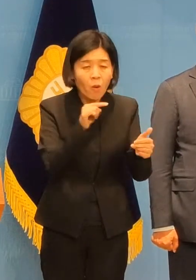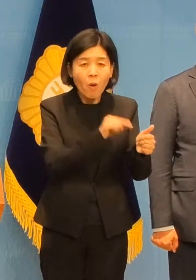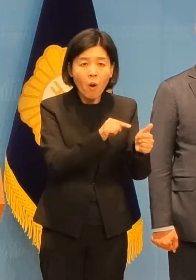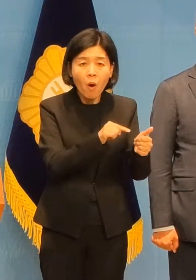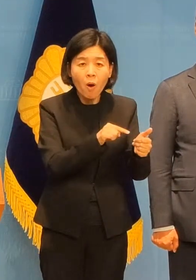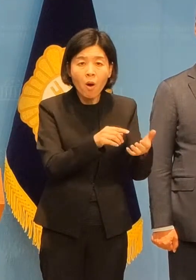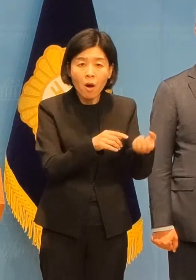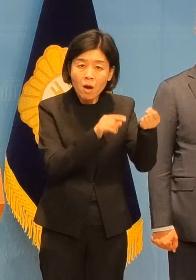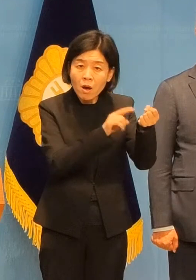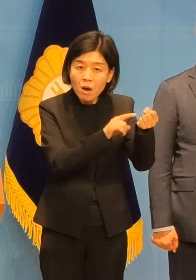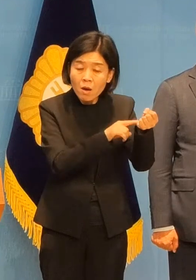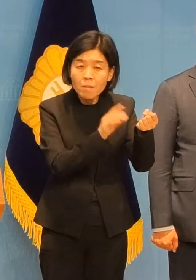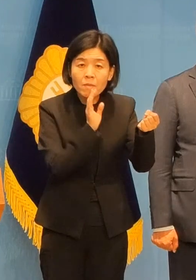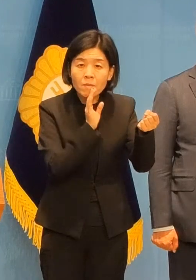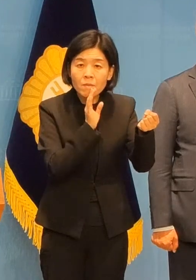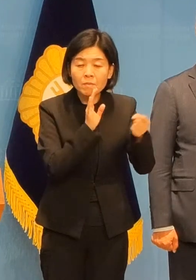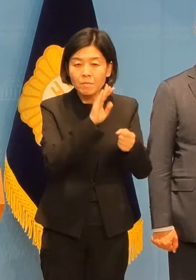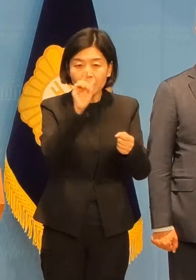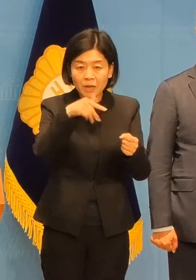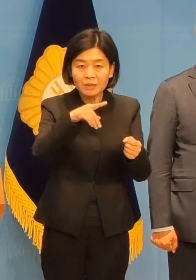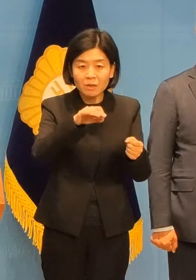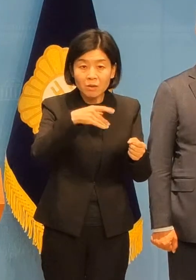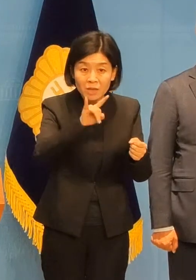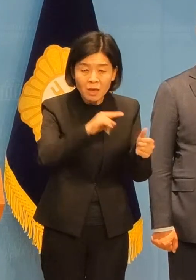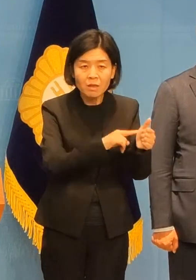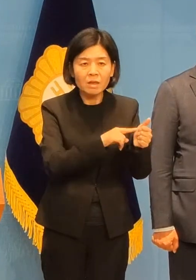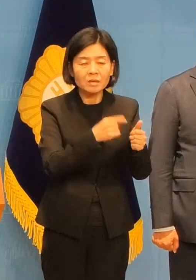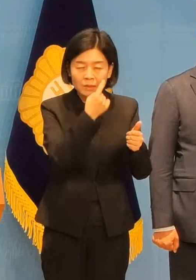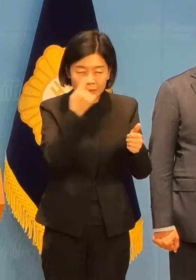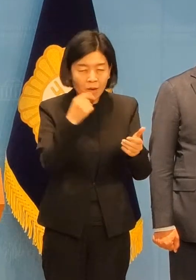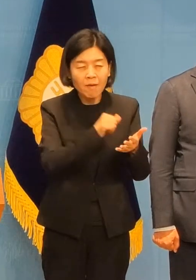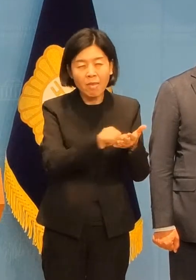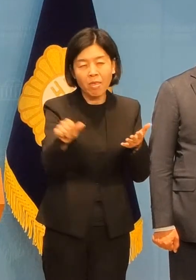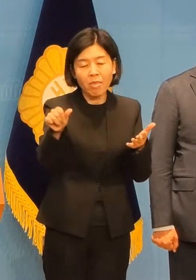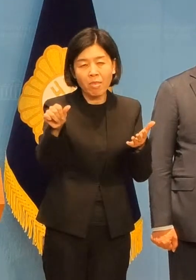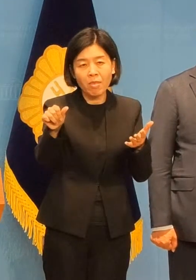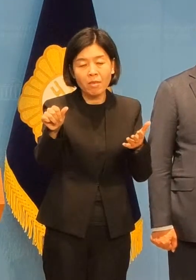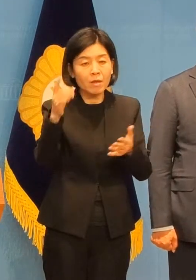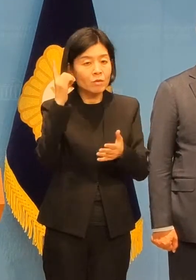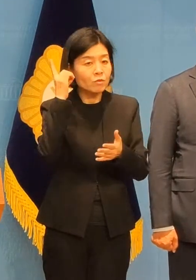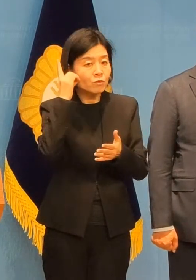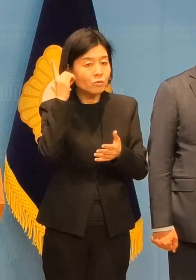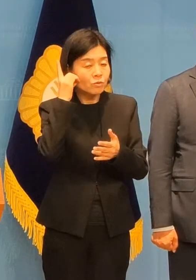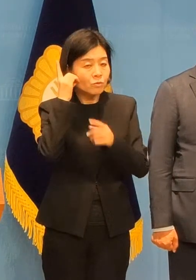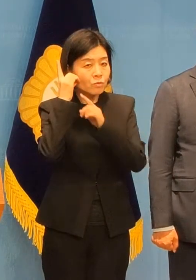박성재 법무부 장관은 인멸해왔습니다. 자신의